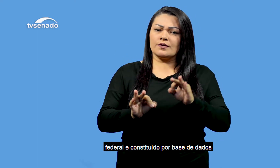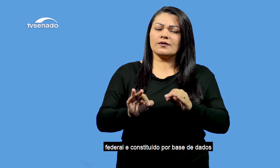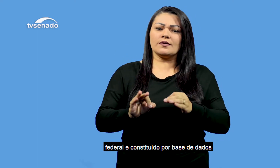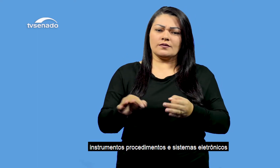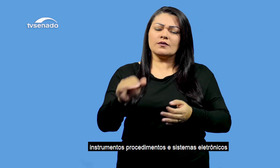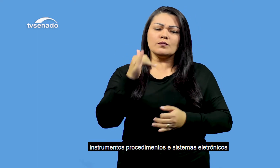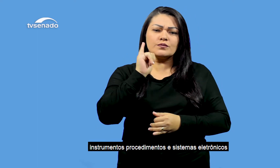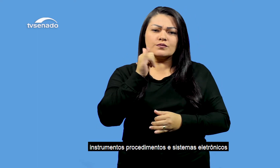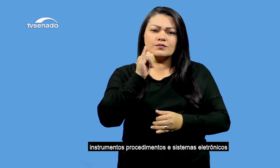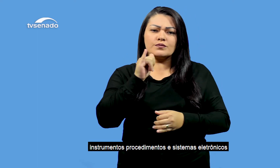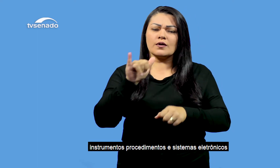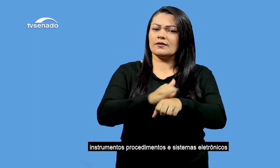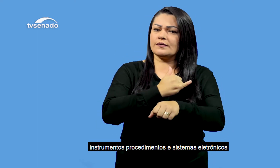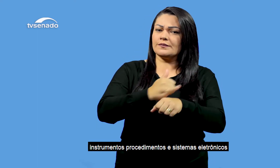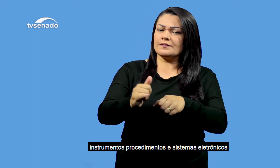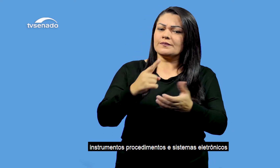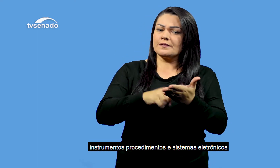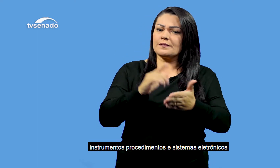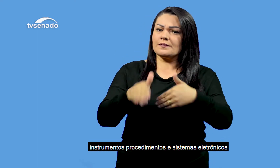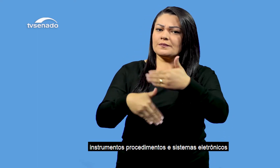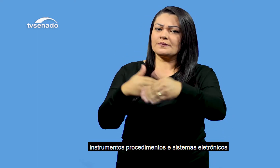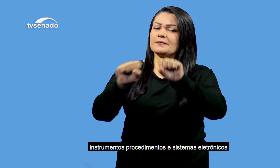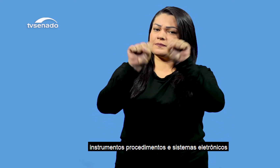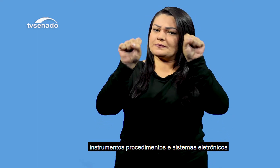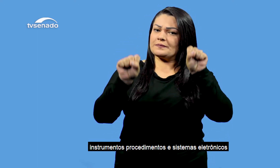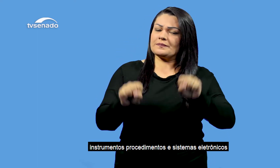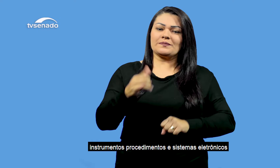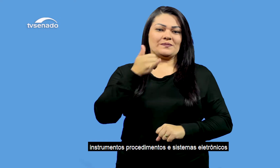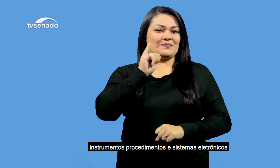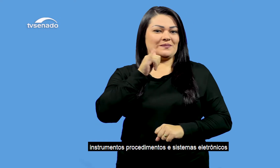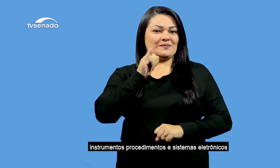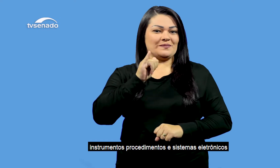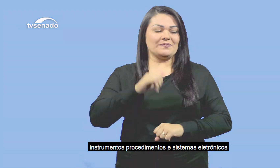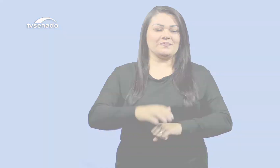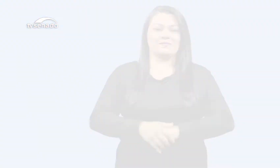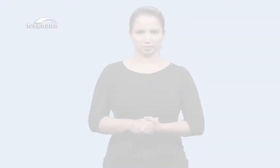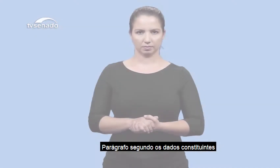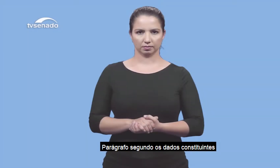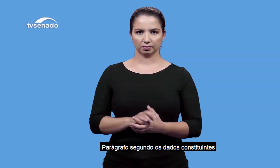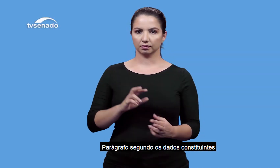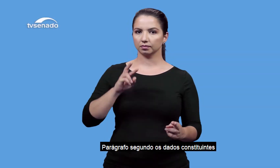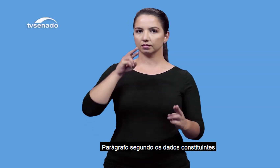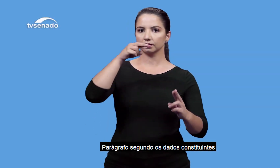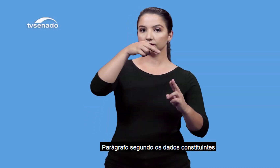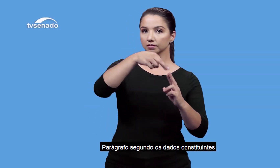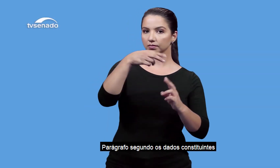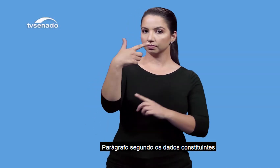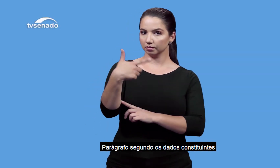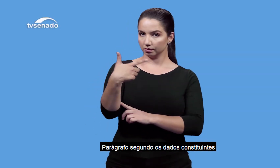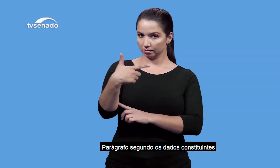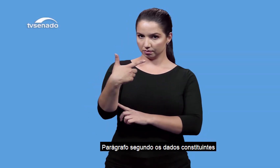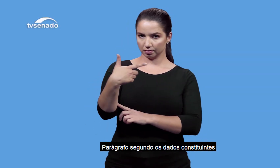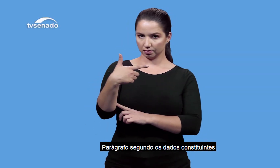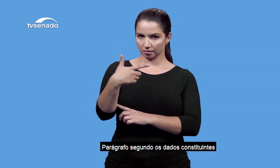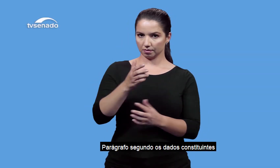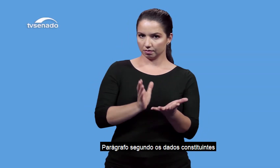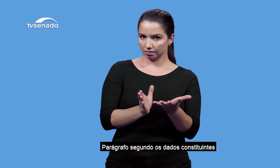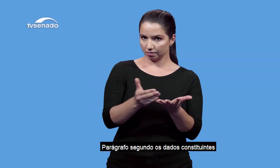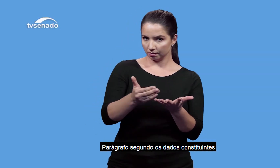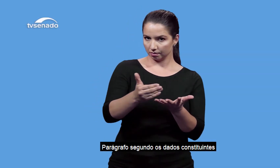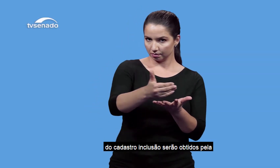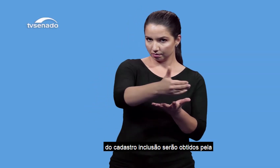dados instrumentos procedimentos e sistemas eletrônicos parágrafo segundo os dados